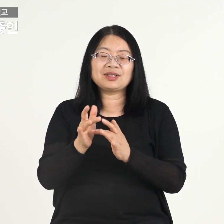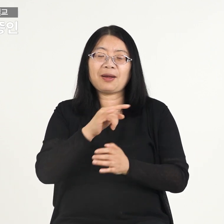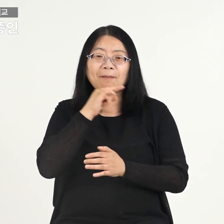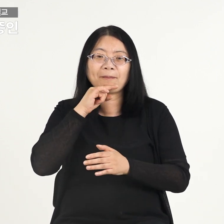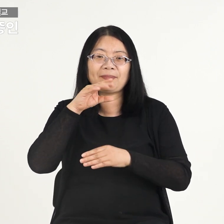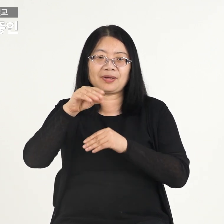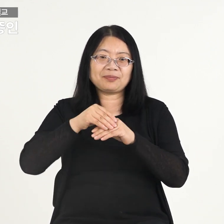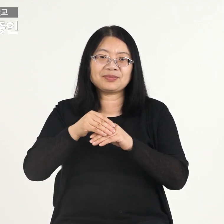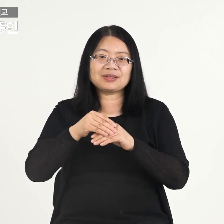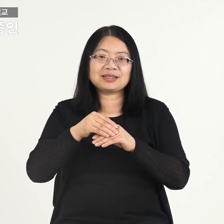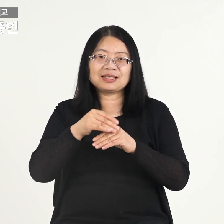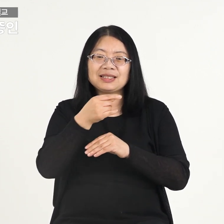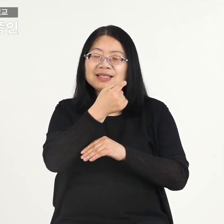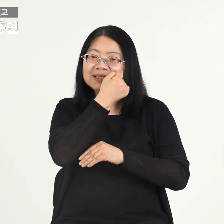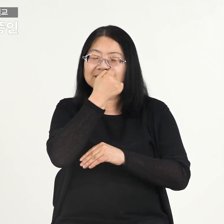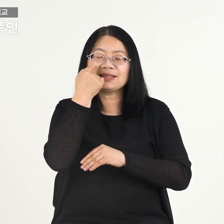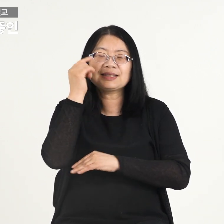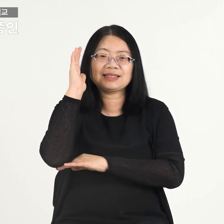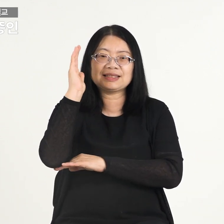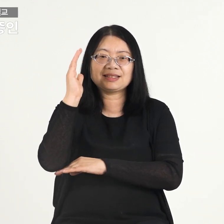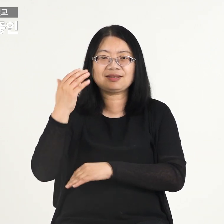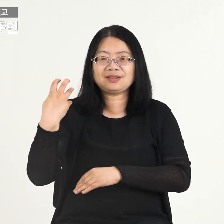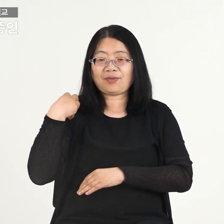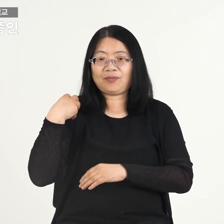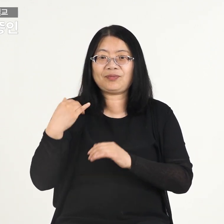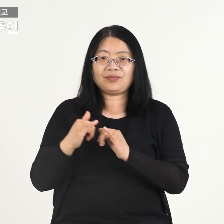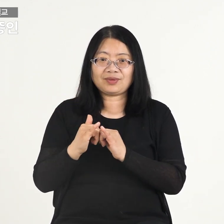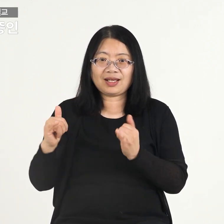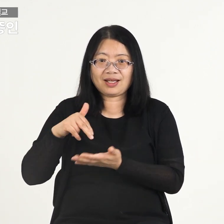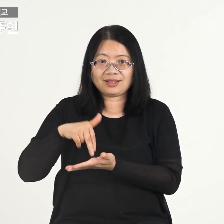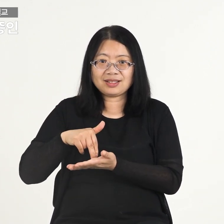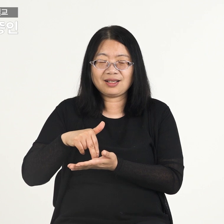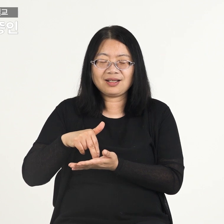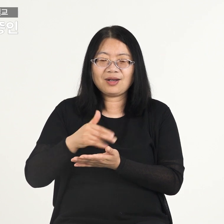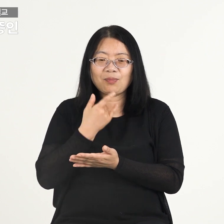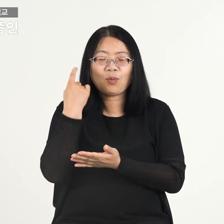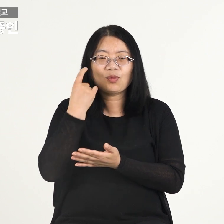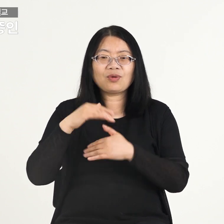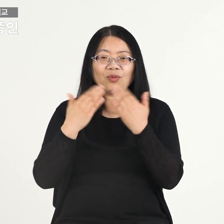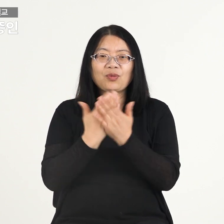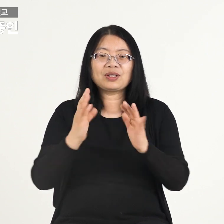묻은 증언으로서 그 복음을